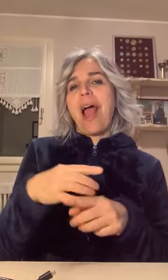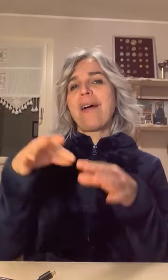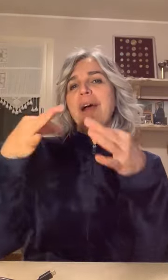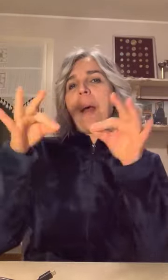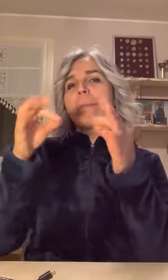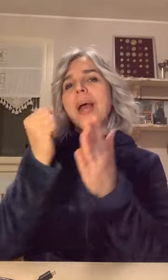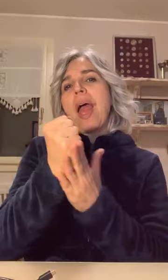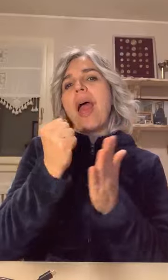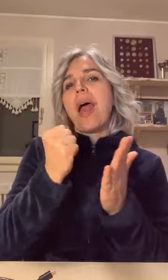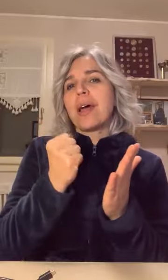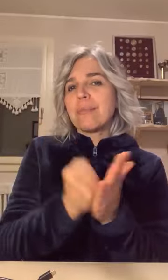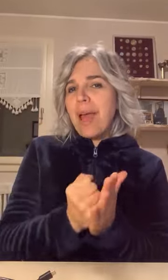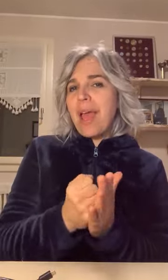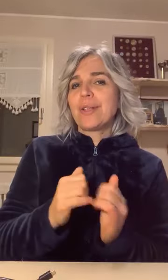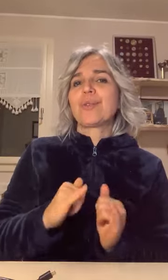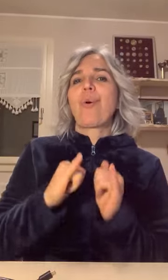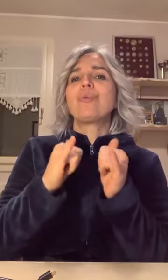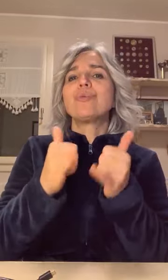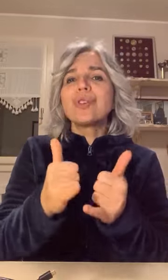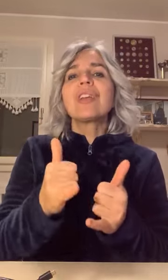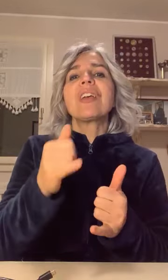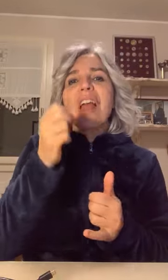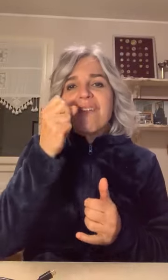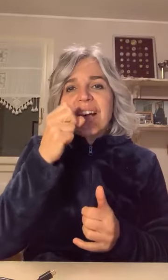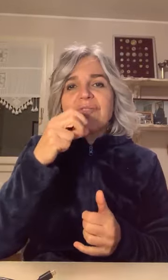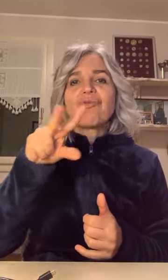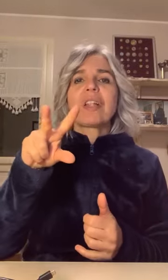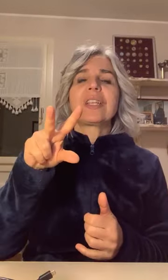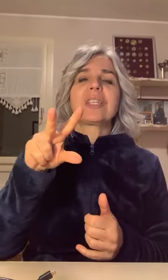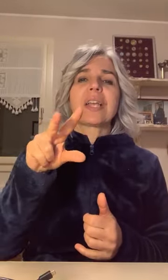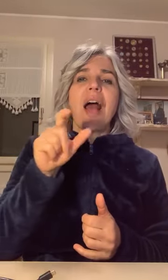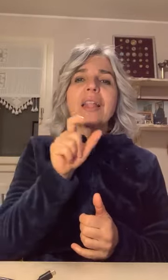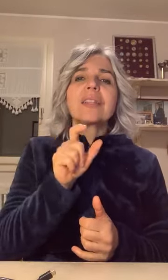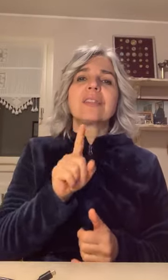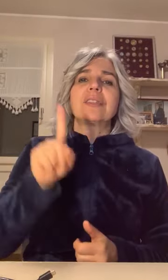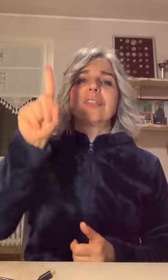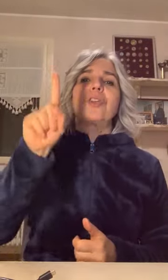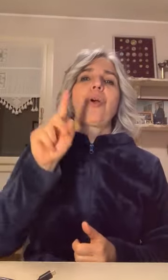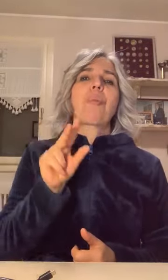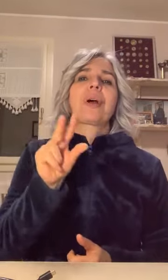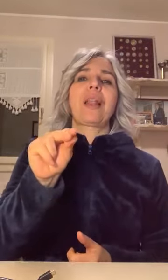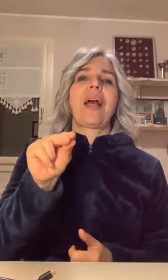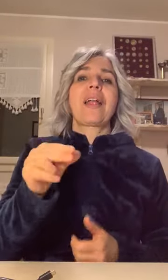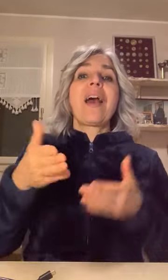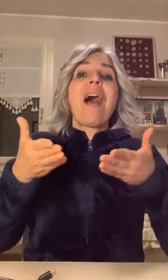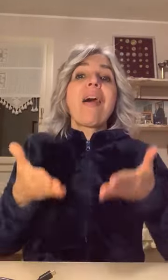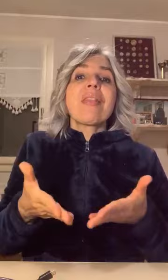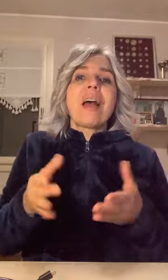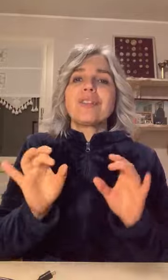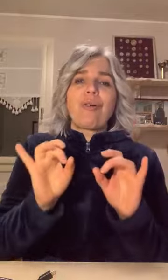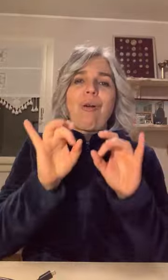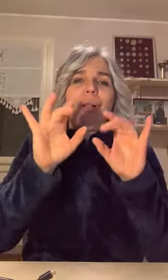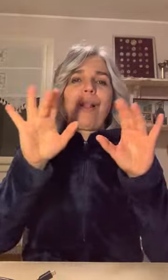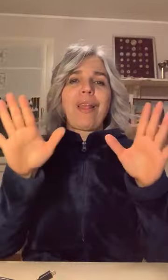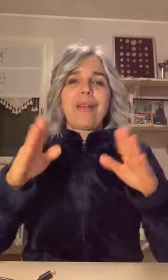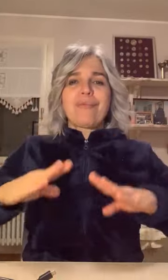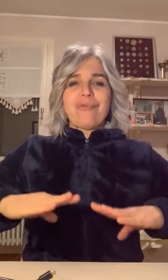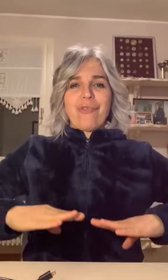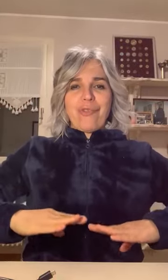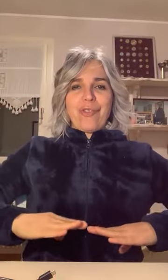poter evangelizzare. Adesso invece stiamo evangelizzando e vogliamo ringraziare il Signore anche per la tecnologia, che